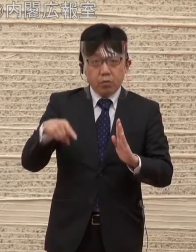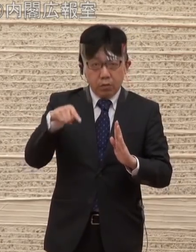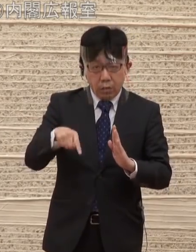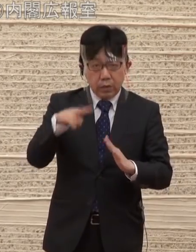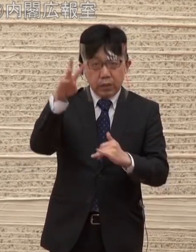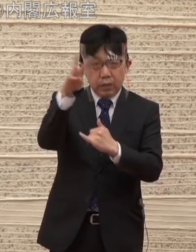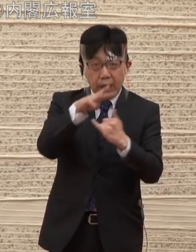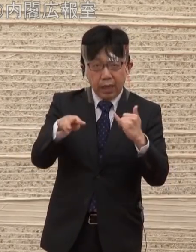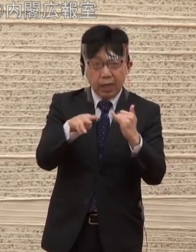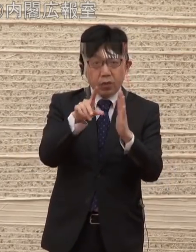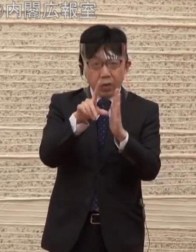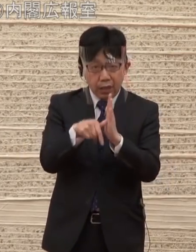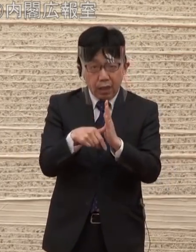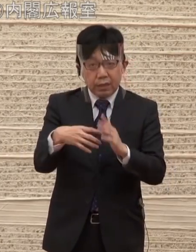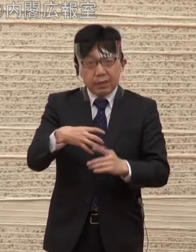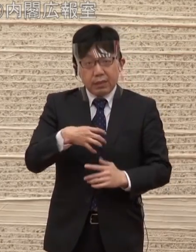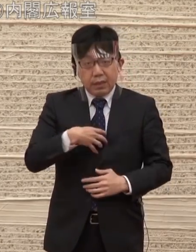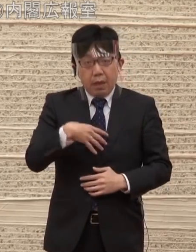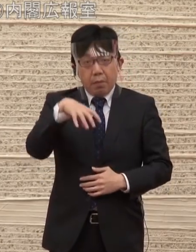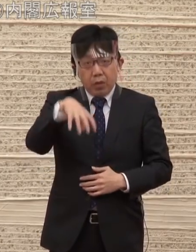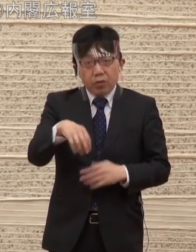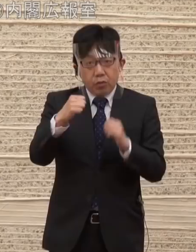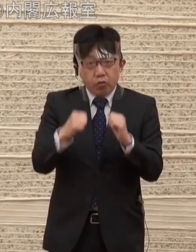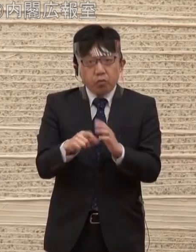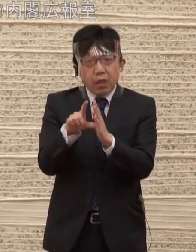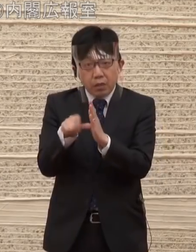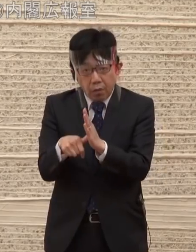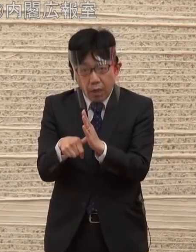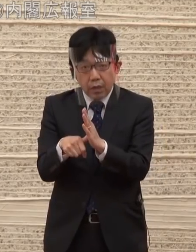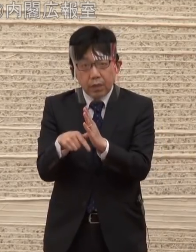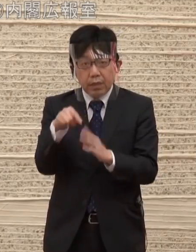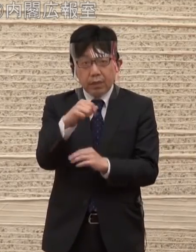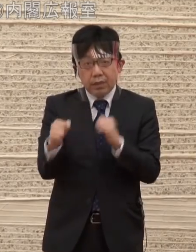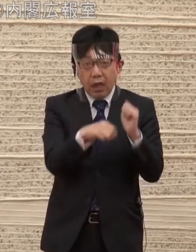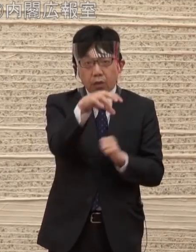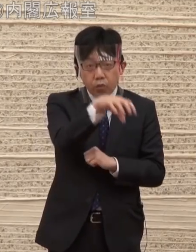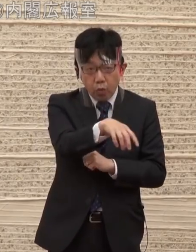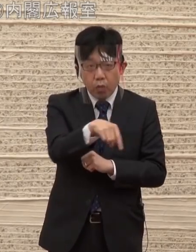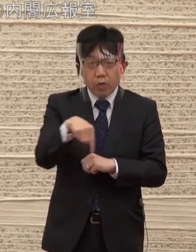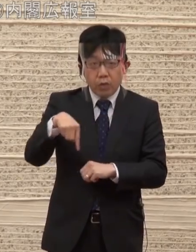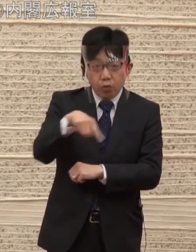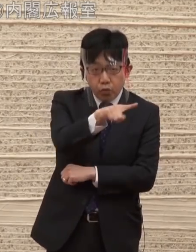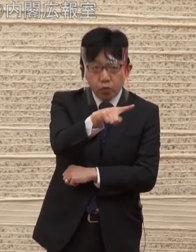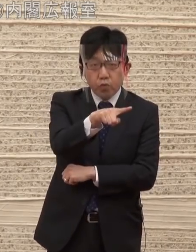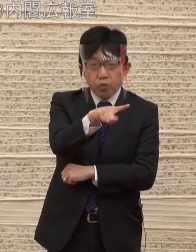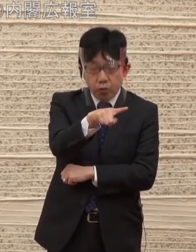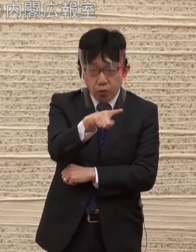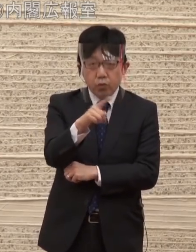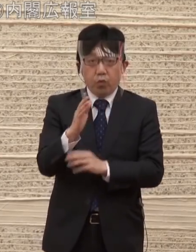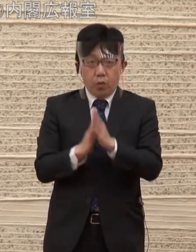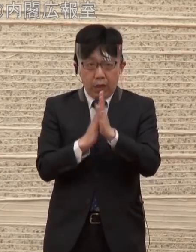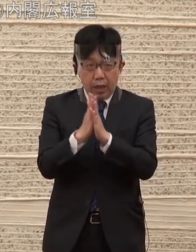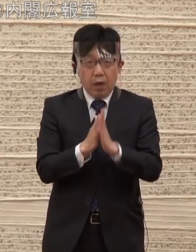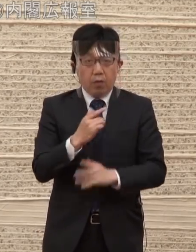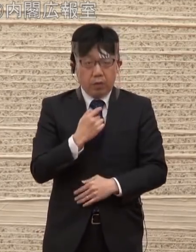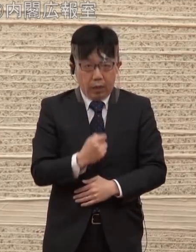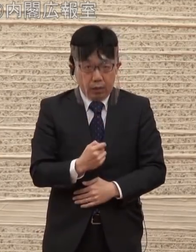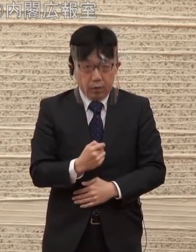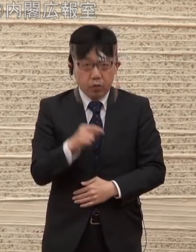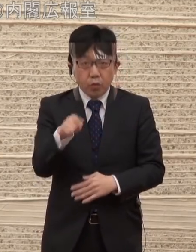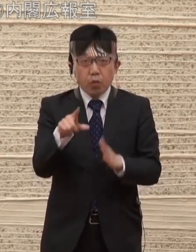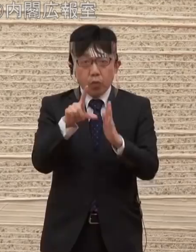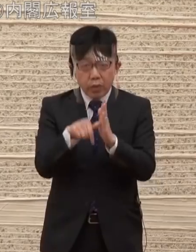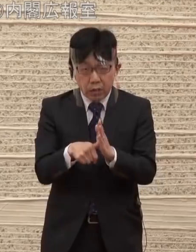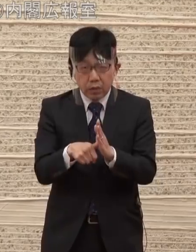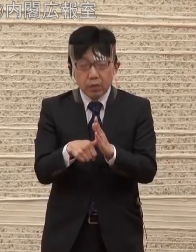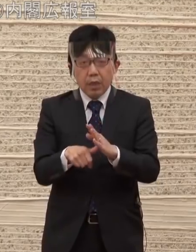な場所にいる場合には避難所に避難水をどうやっていただきたいと思いますそのさえ